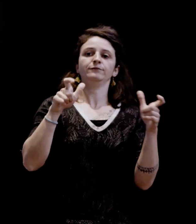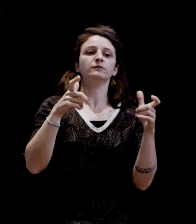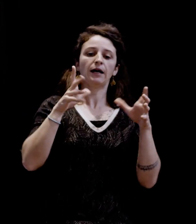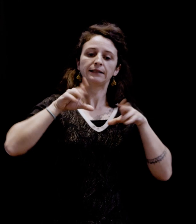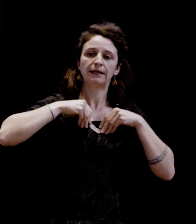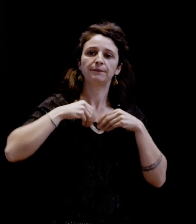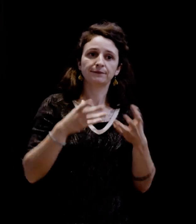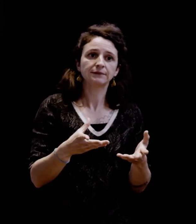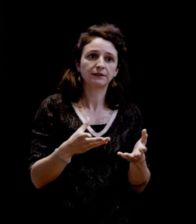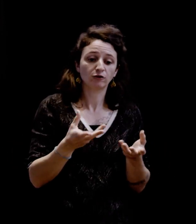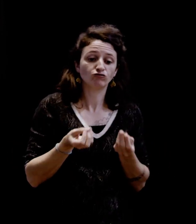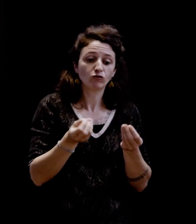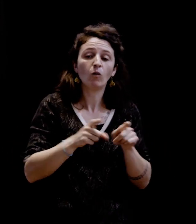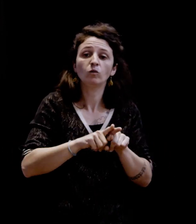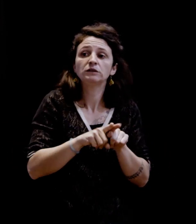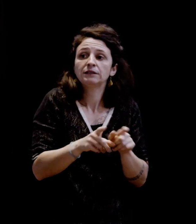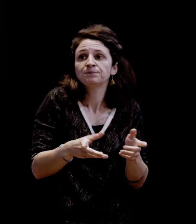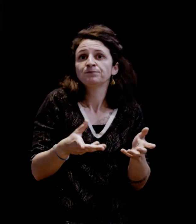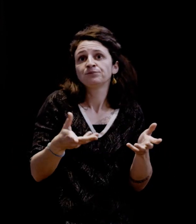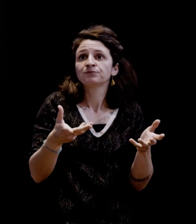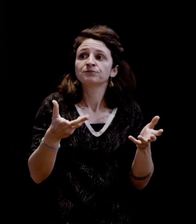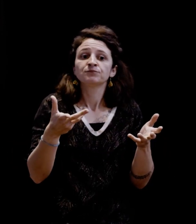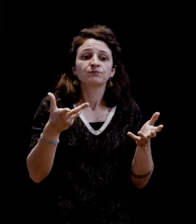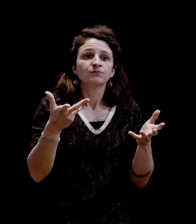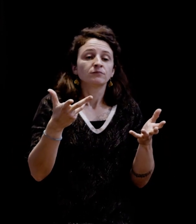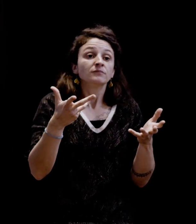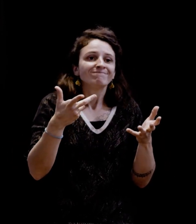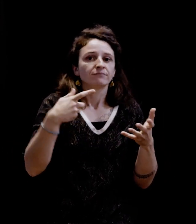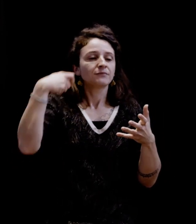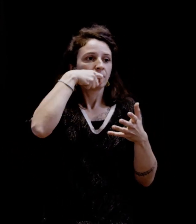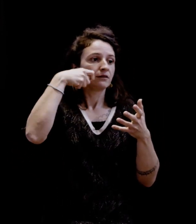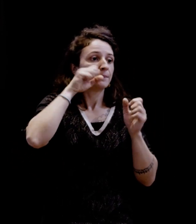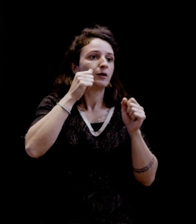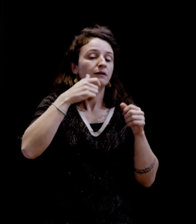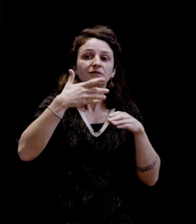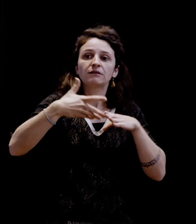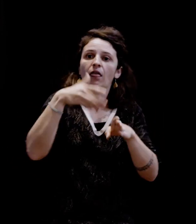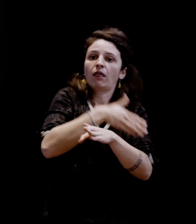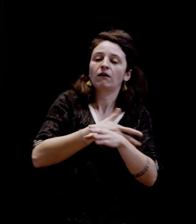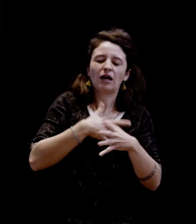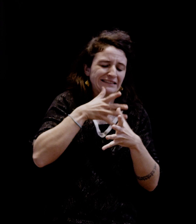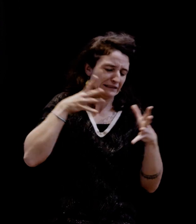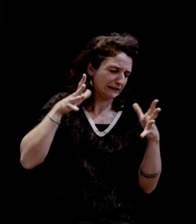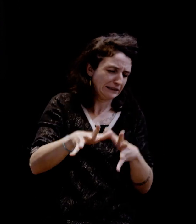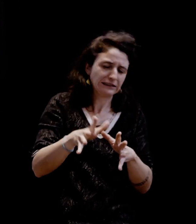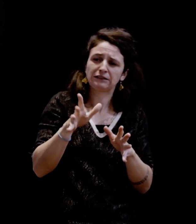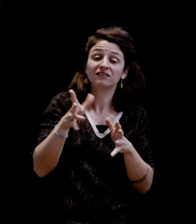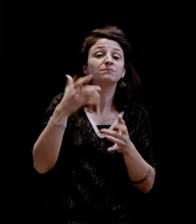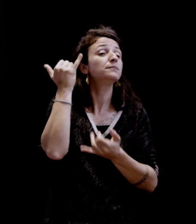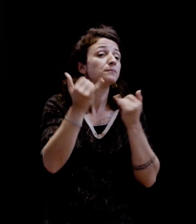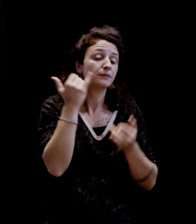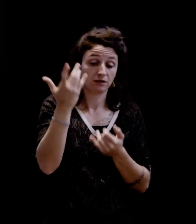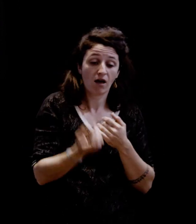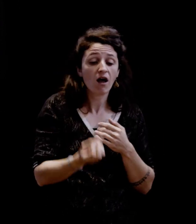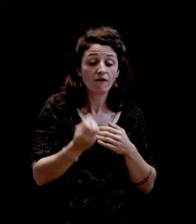d'oralité, dédramatiser le fait de rentrer une brosse à dents dans la bouche. Rentrer quelque chose dans la bouche de quelqu'un qui ne mange pas par la